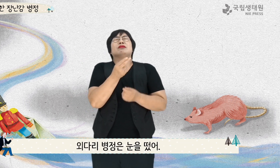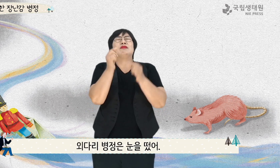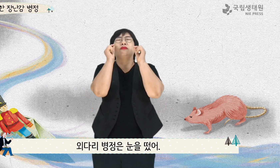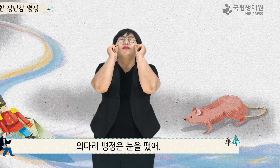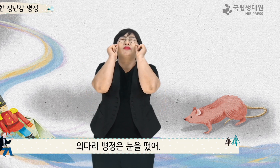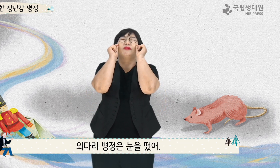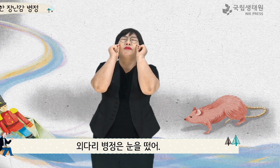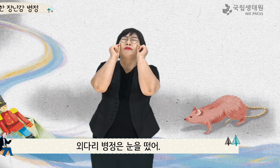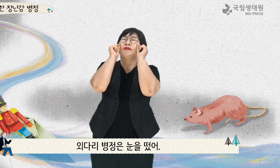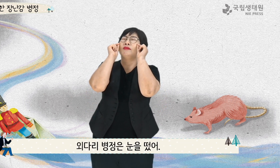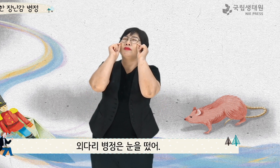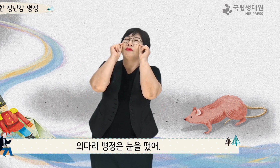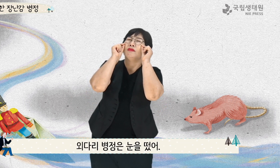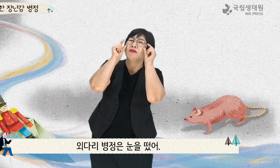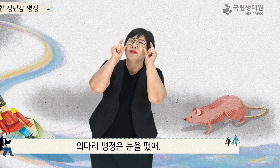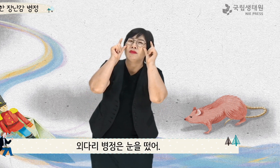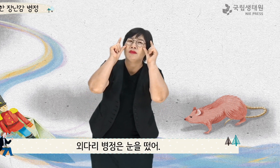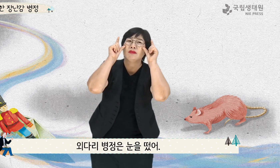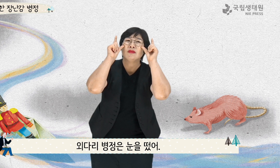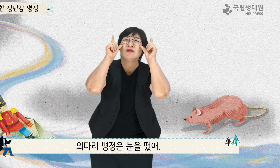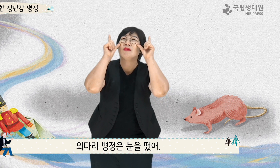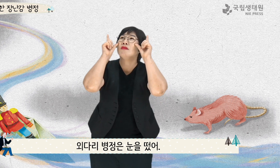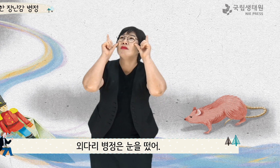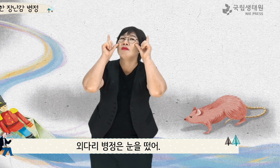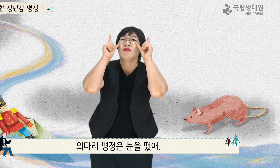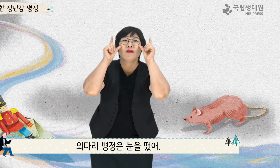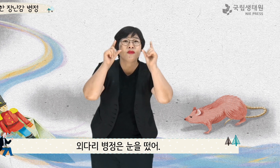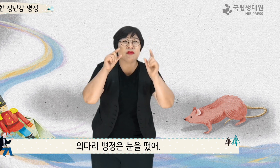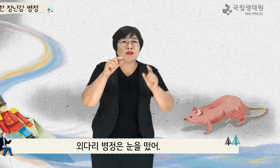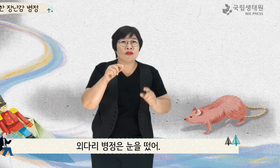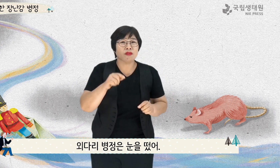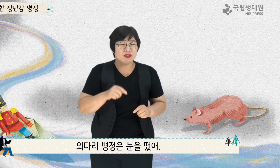외다리 병정은 눈을 떴어.